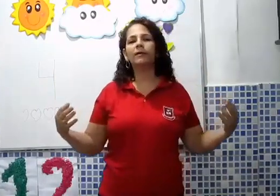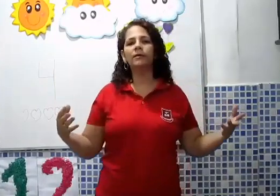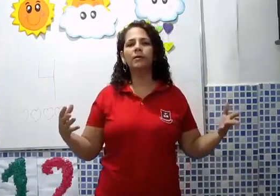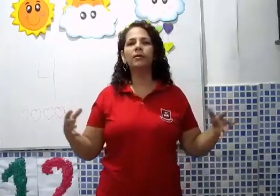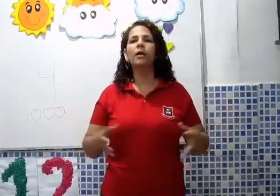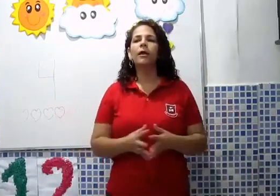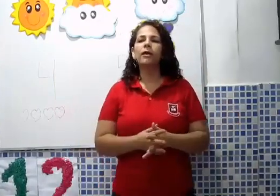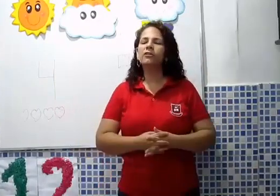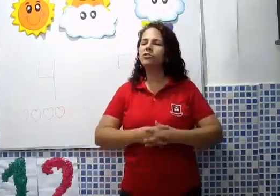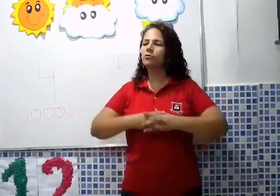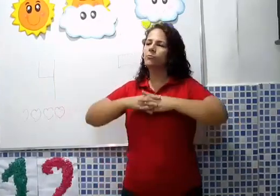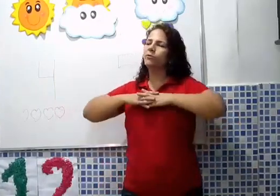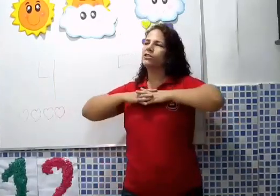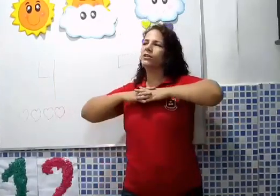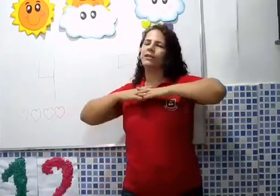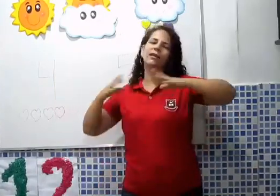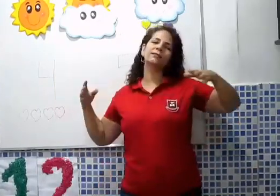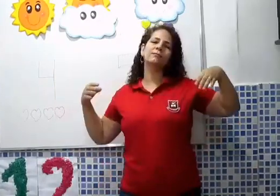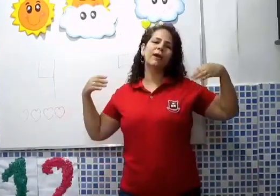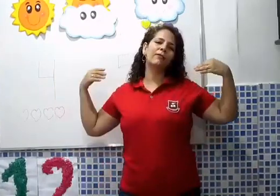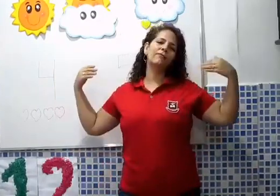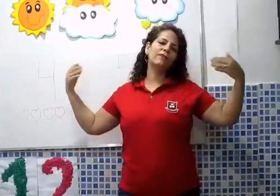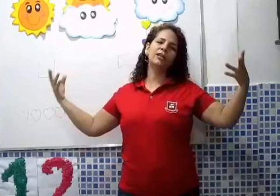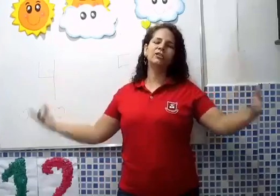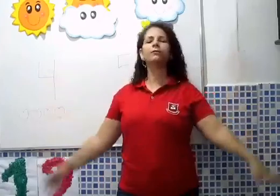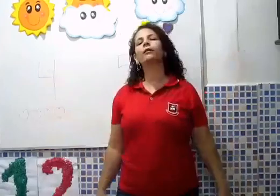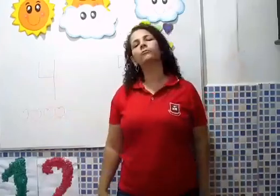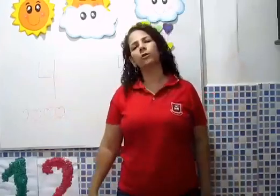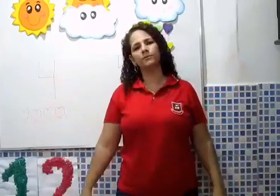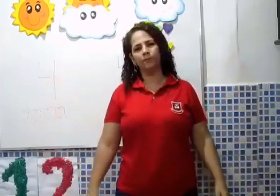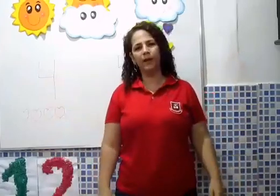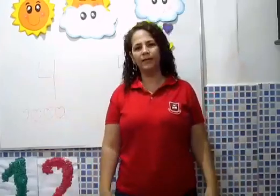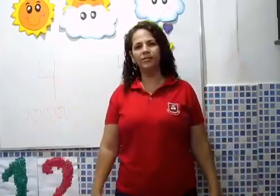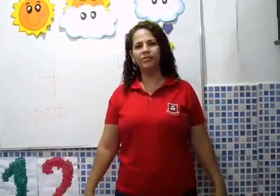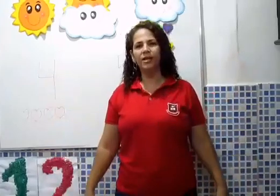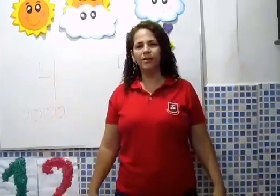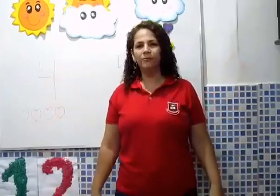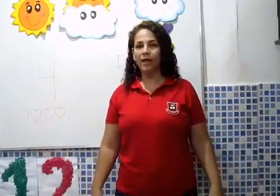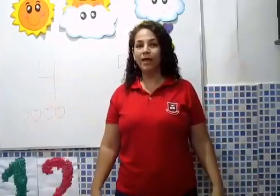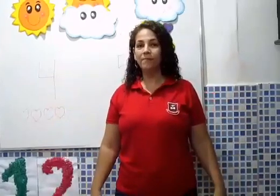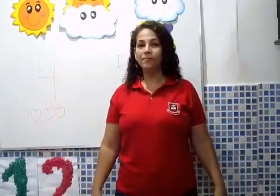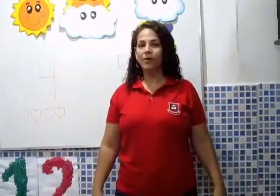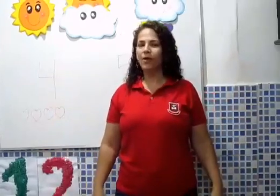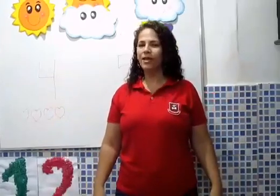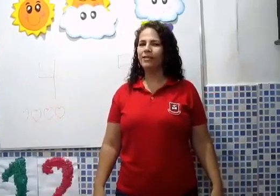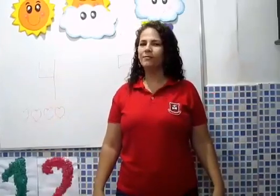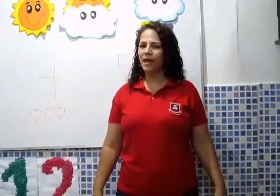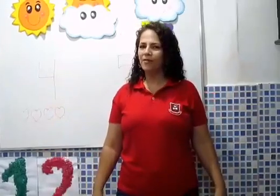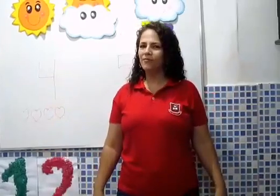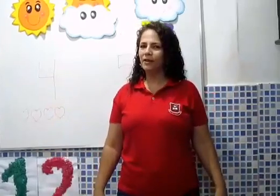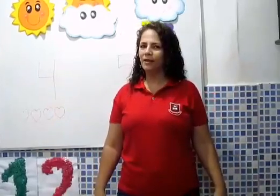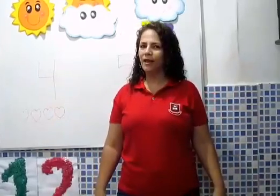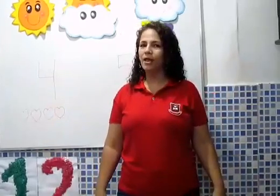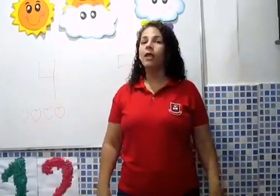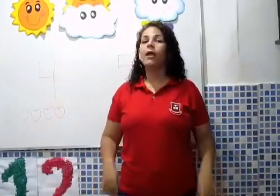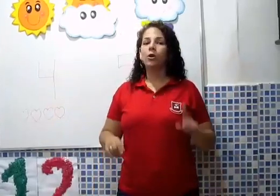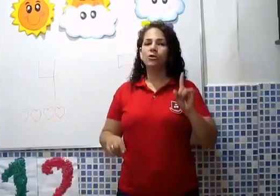aqui e descobriu as riquezas e maravilhas que tem no nosso país. Não é? Olha que maravilha, né? Nós